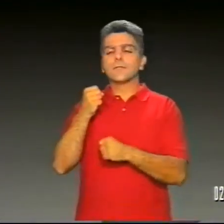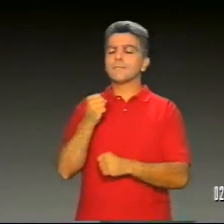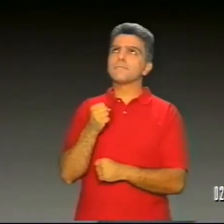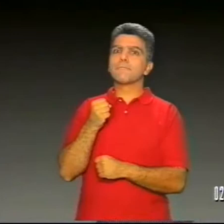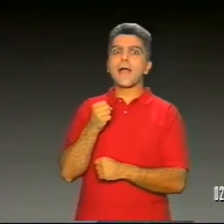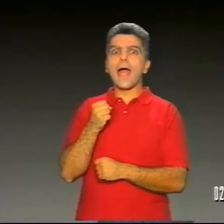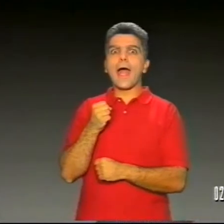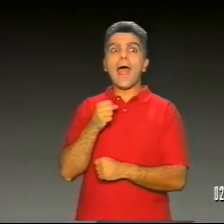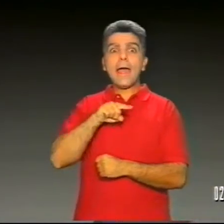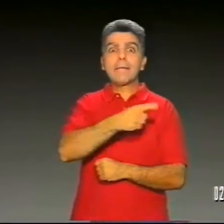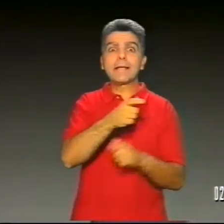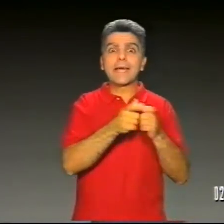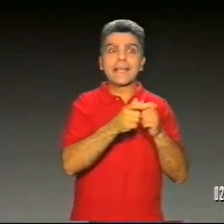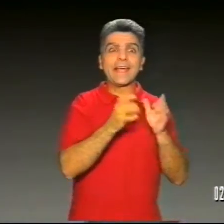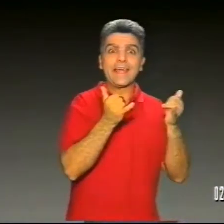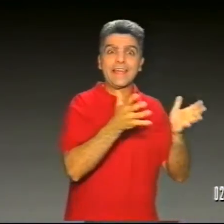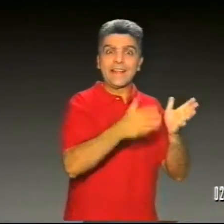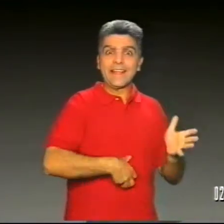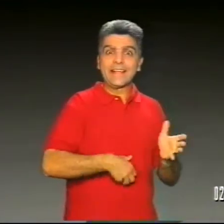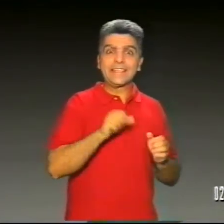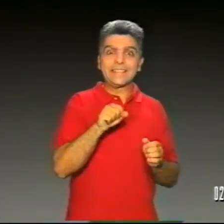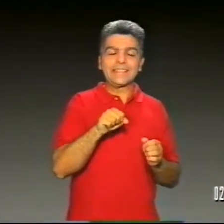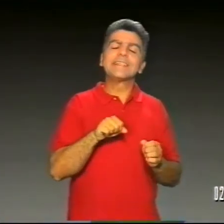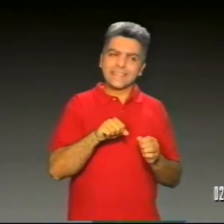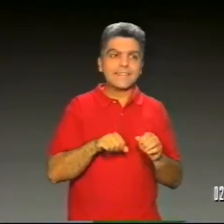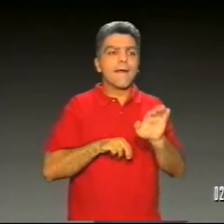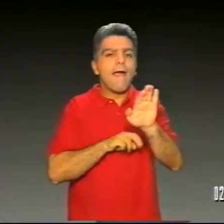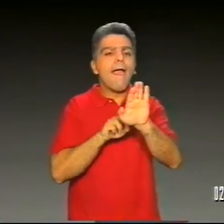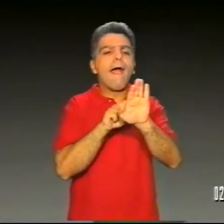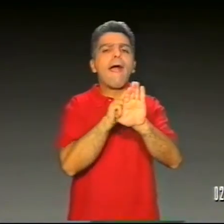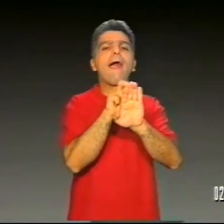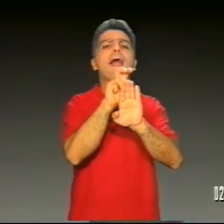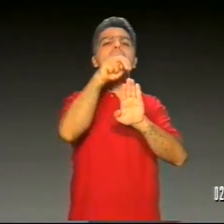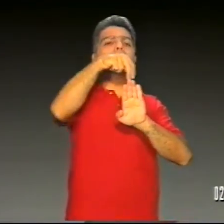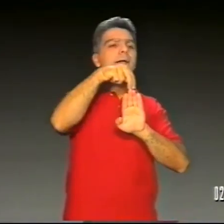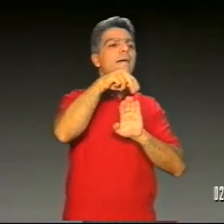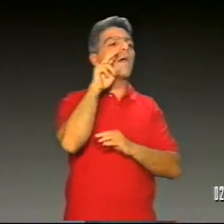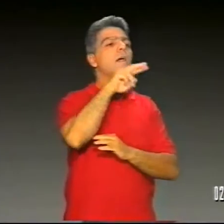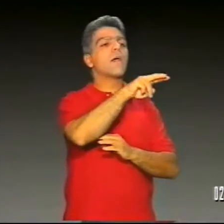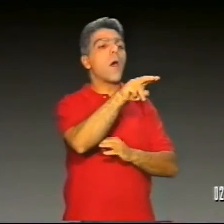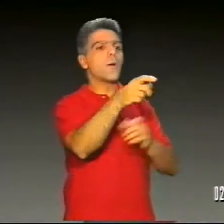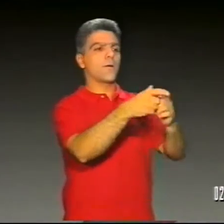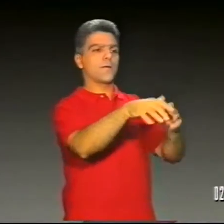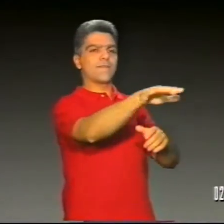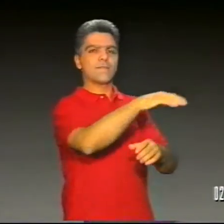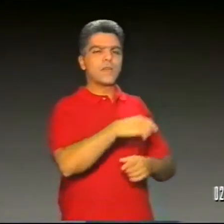τότε και πάλι ο Βοσκός σκέφτηκε: Να πειράξω τους χωρικούς, να πειράξω τους χωρικούς. Ανέβηκε πάλι στην κορυφή του